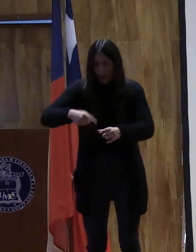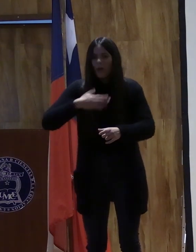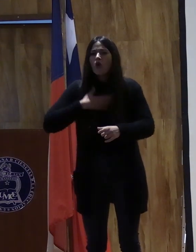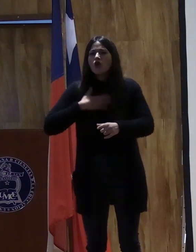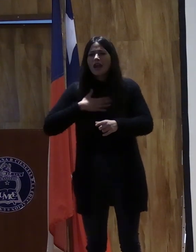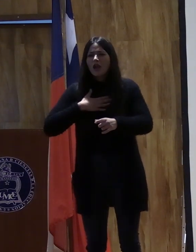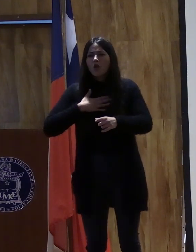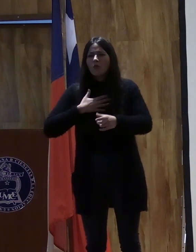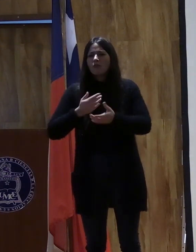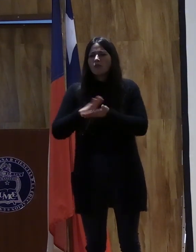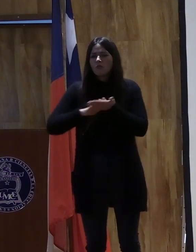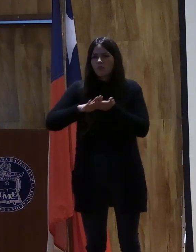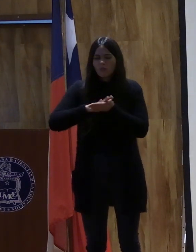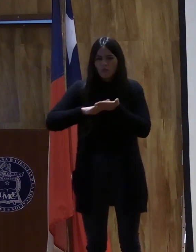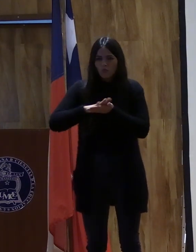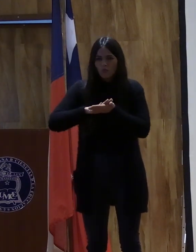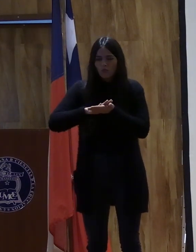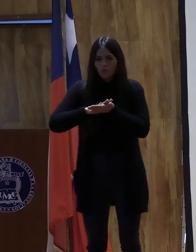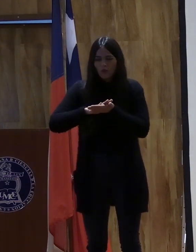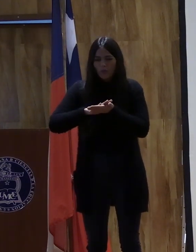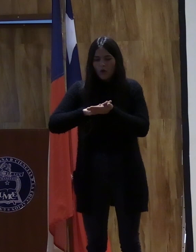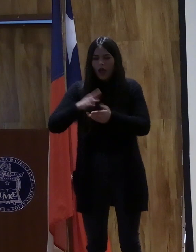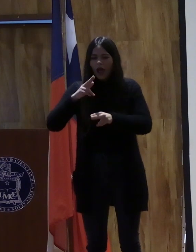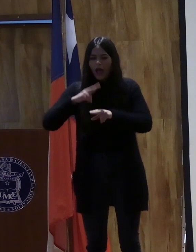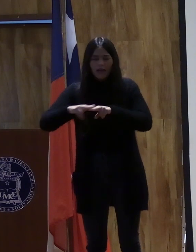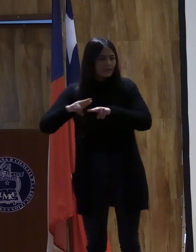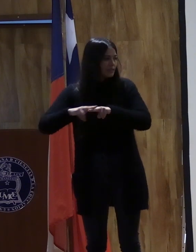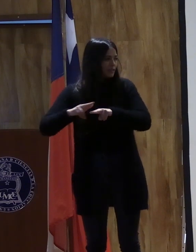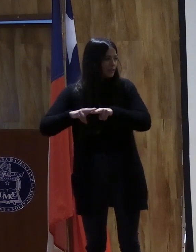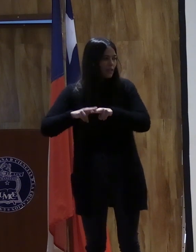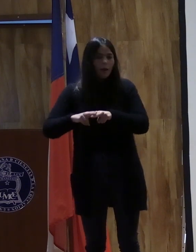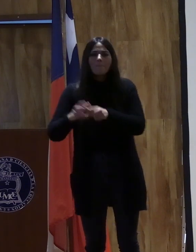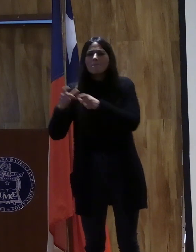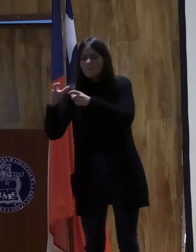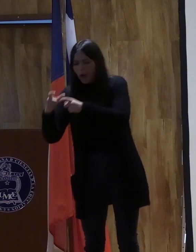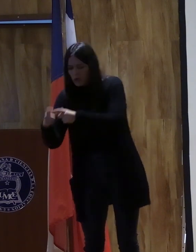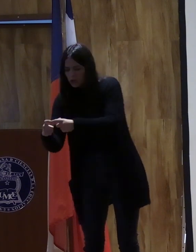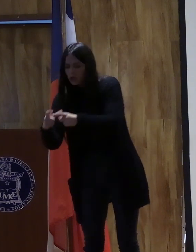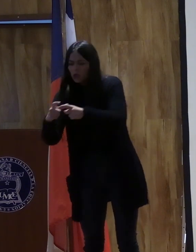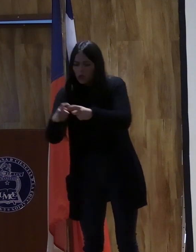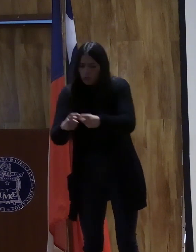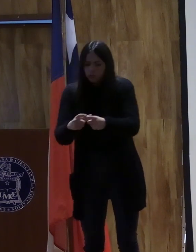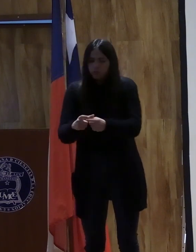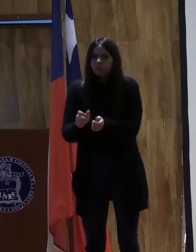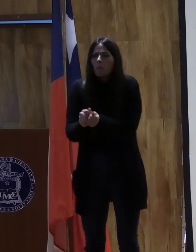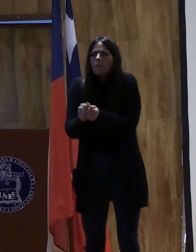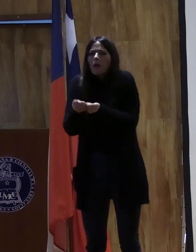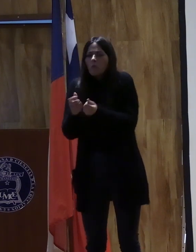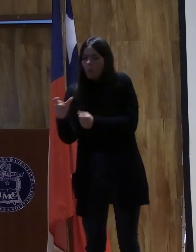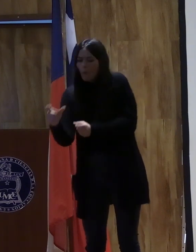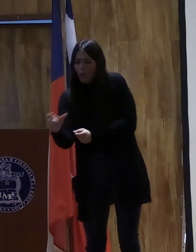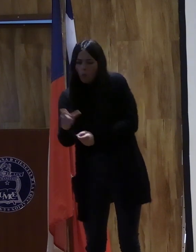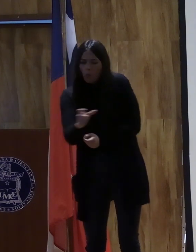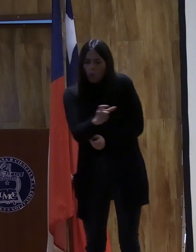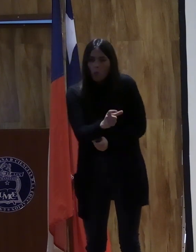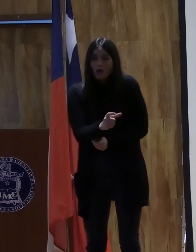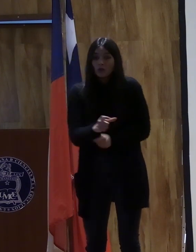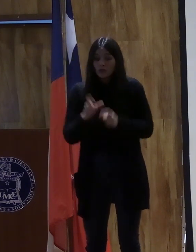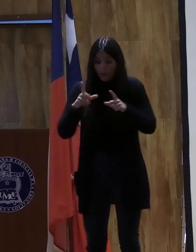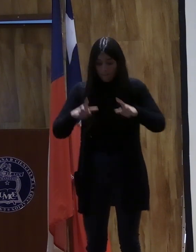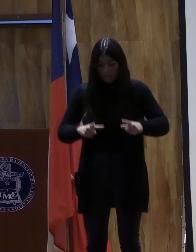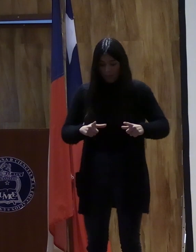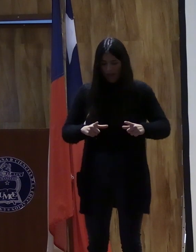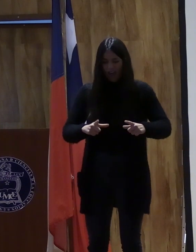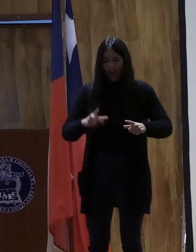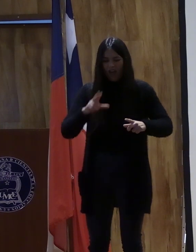un montón, que puede uno hacer un montón de unas cosas más chicas, y después uno hace unos panes chiquititos. Entonces, de la misma masa uno